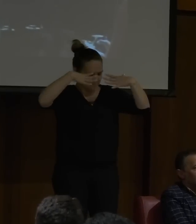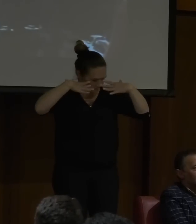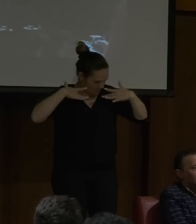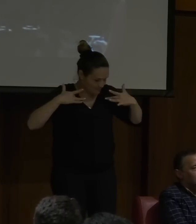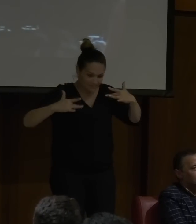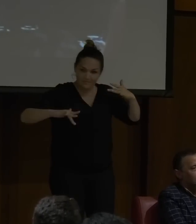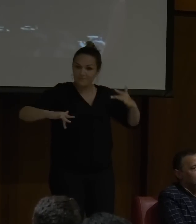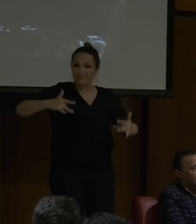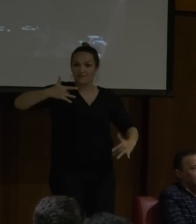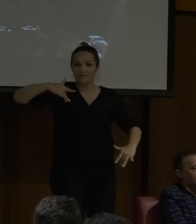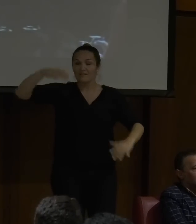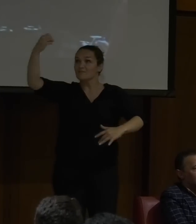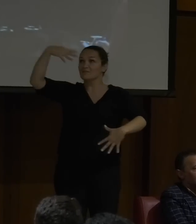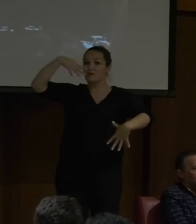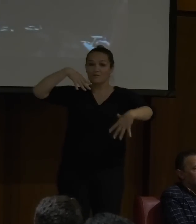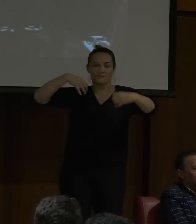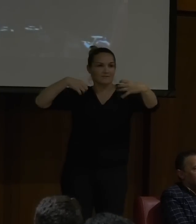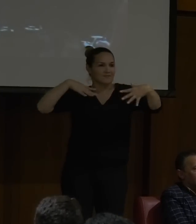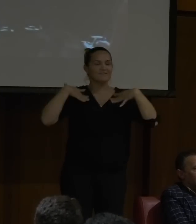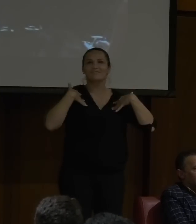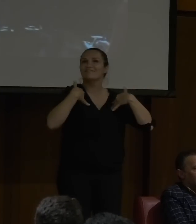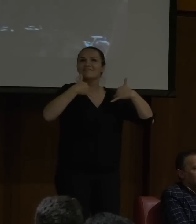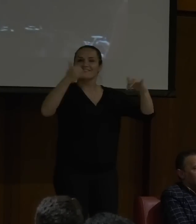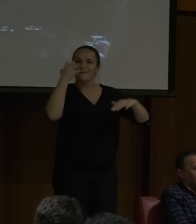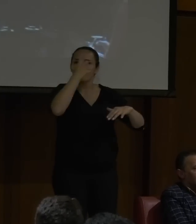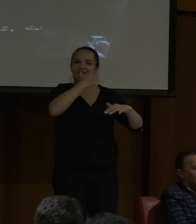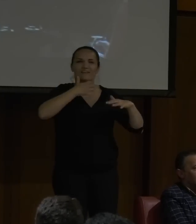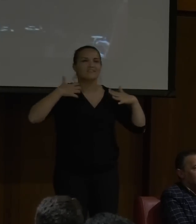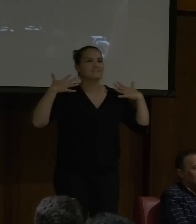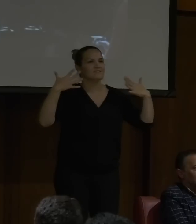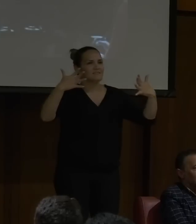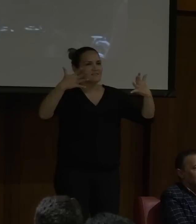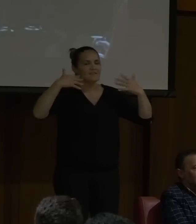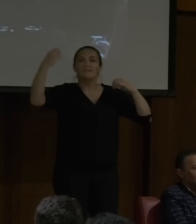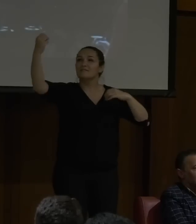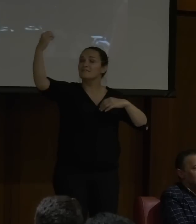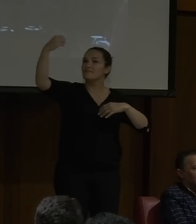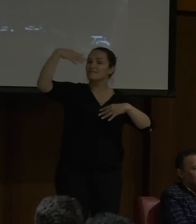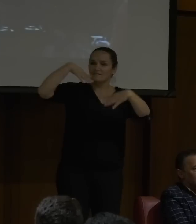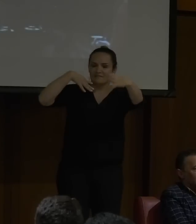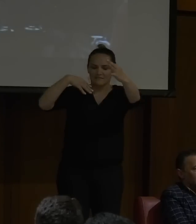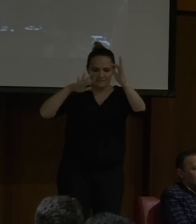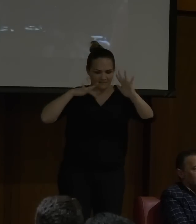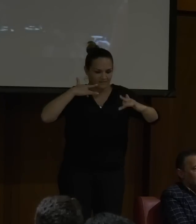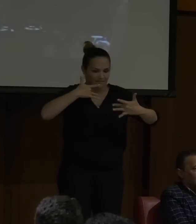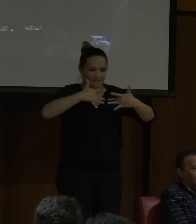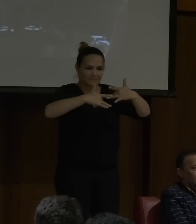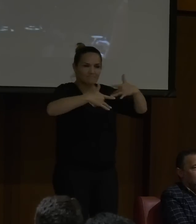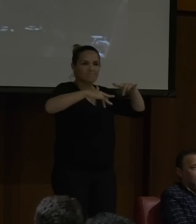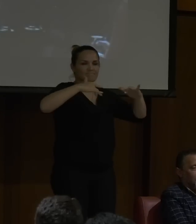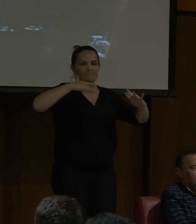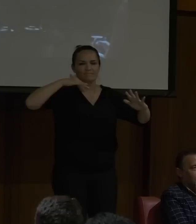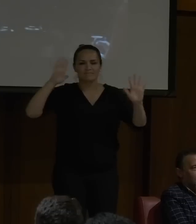resplandor, para que pase el momento feliz, a iluminarme con su resplandor, para